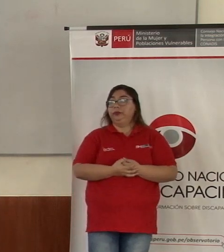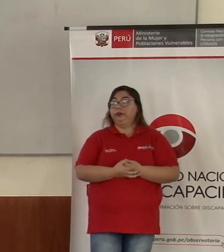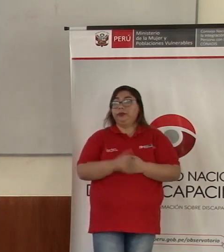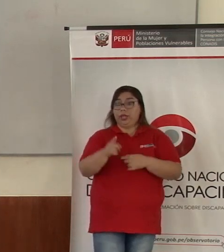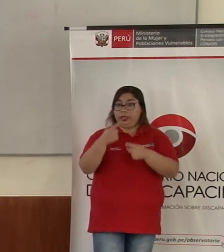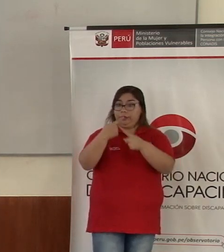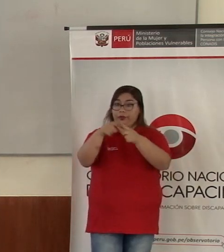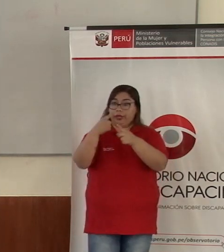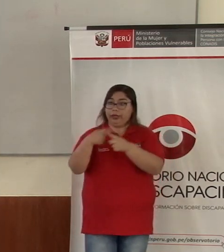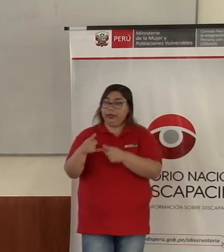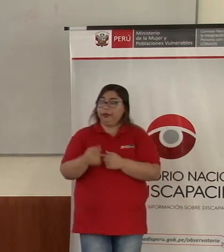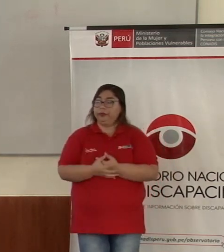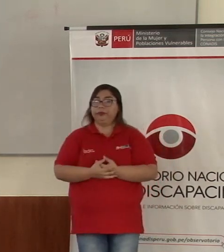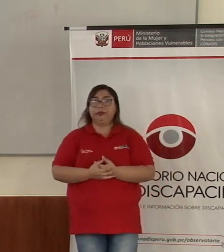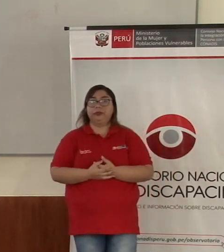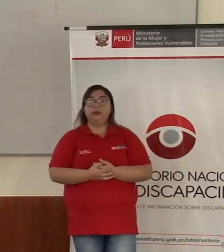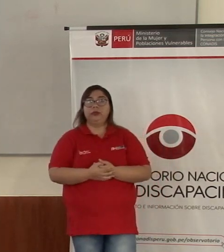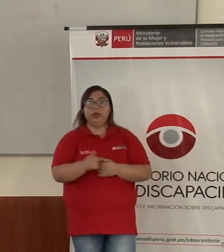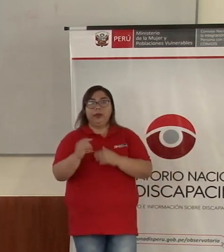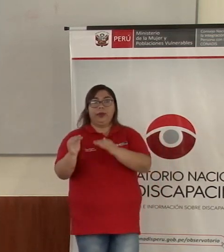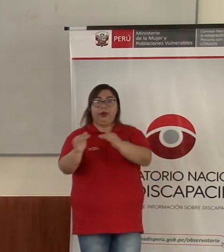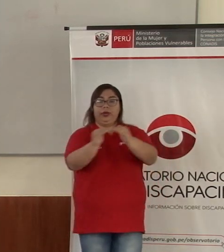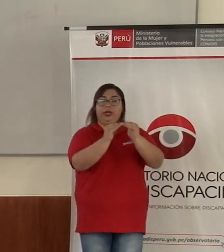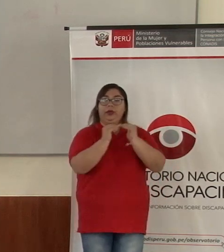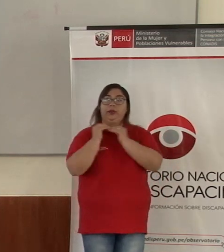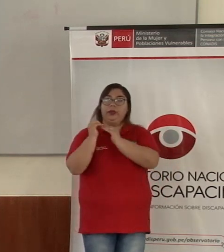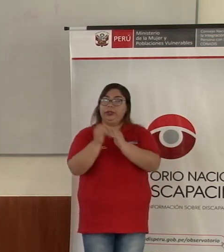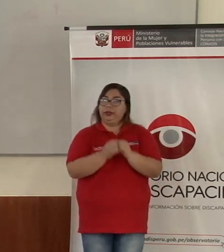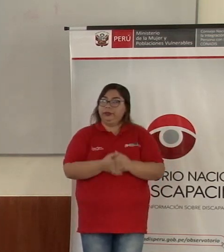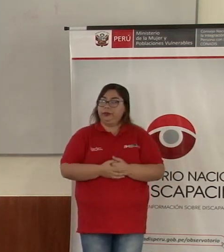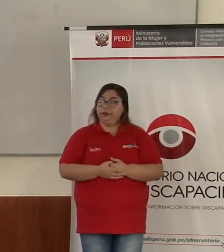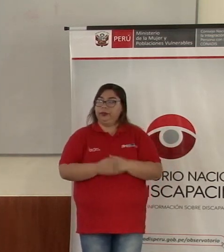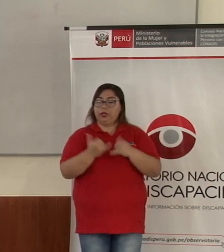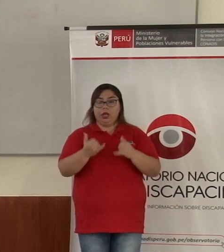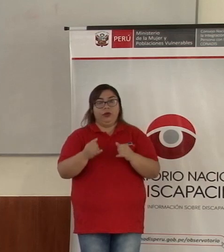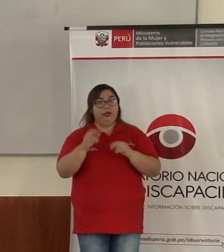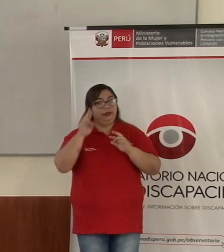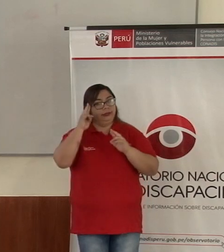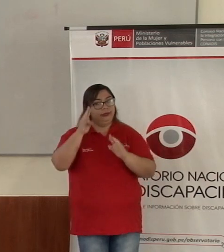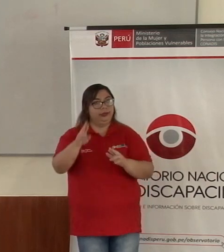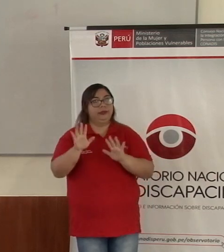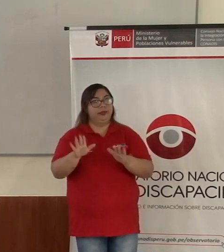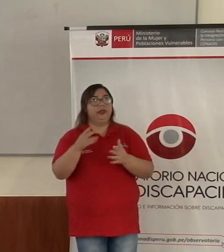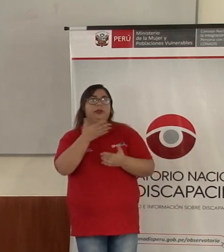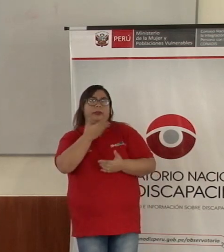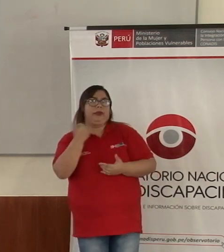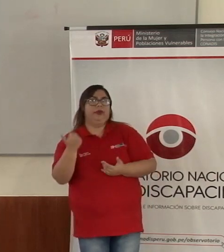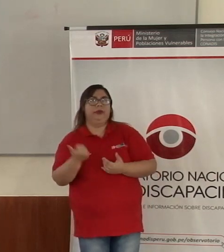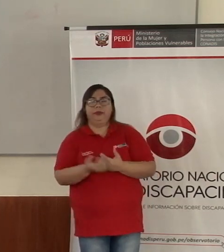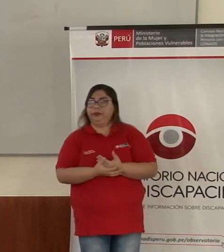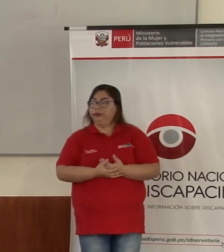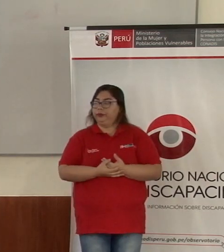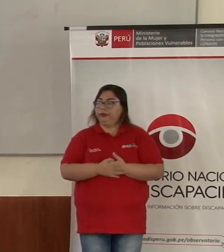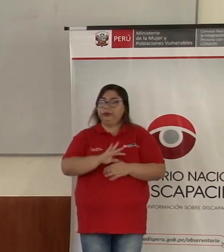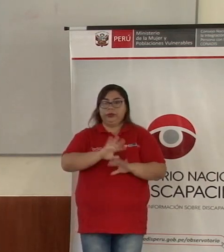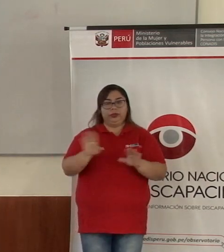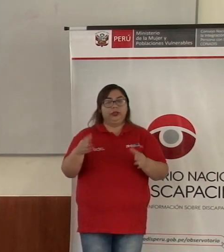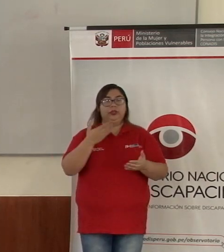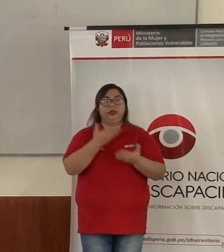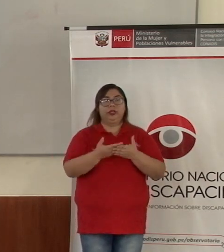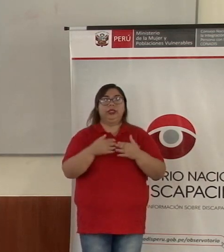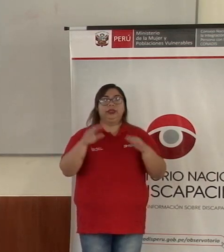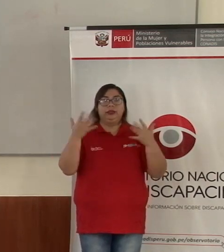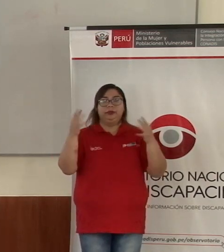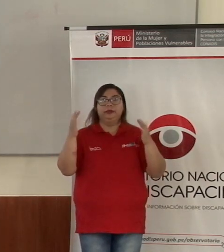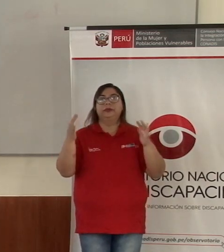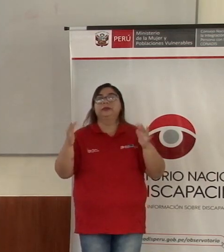Es diferente. Pero la igualdad ahora se comprende mucho mejor. Eso es todo. Muchas gracias.